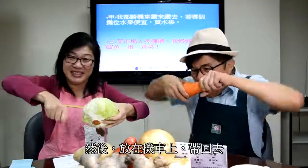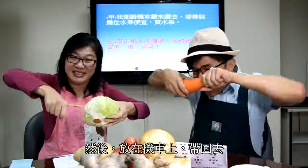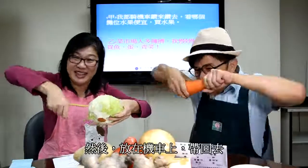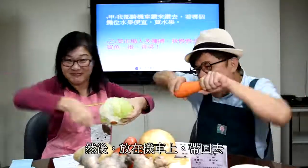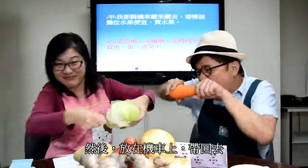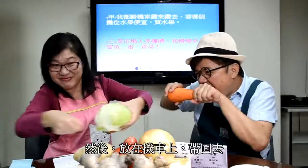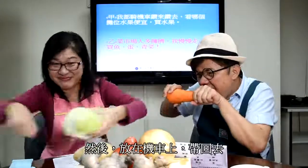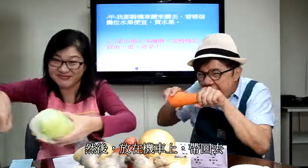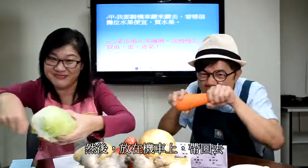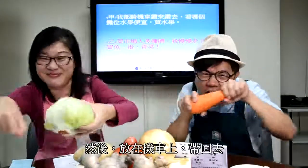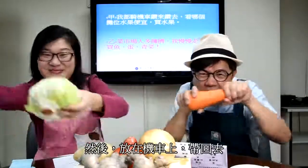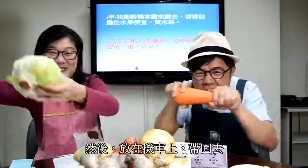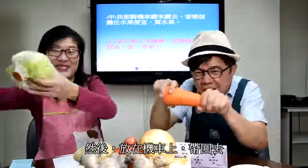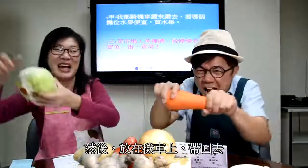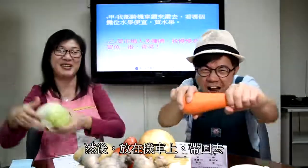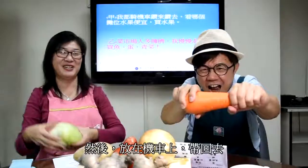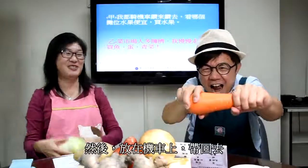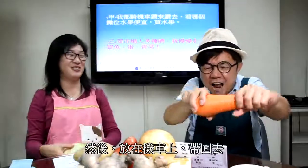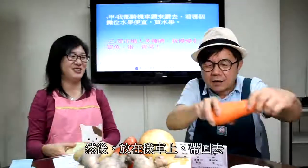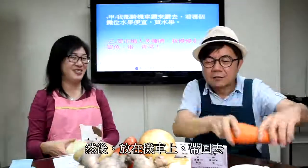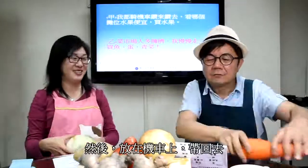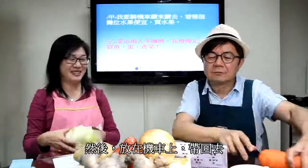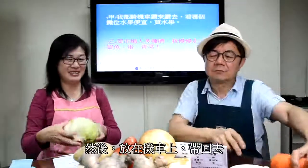上，带回去。